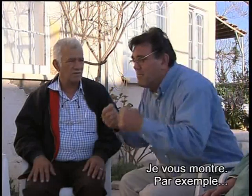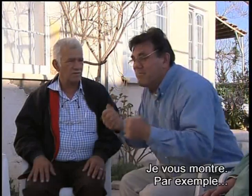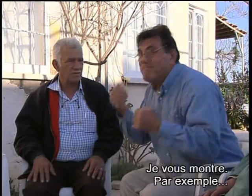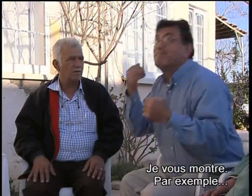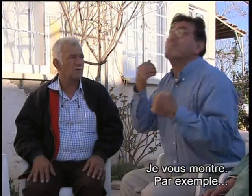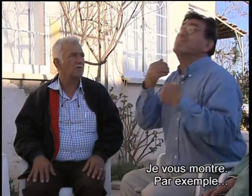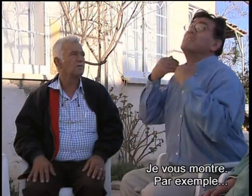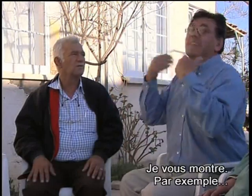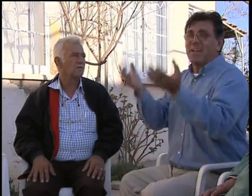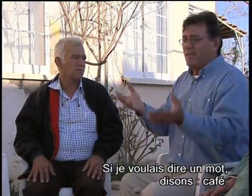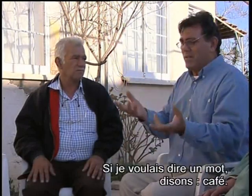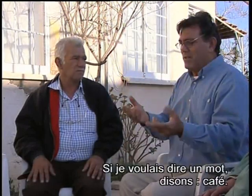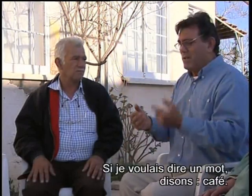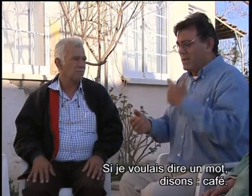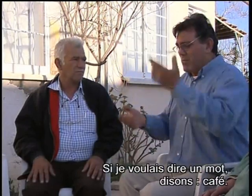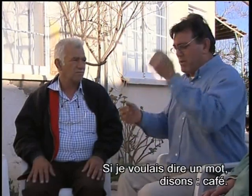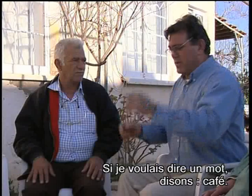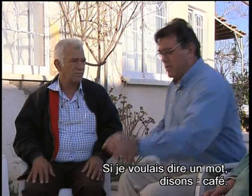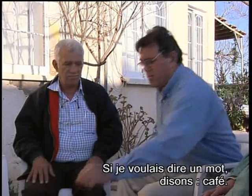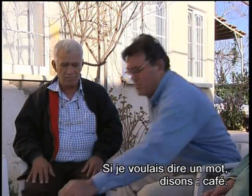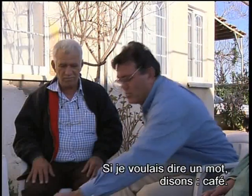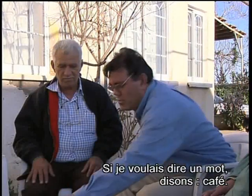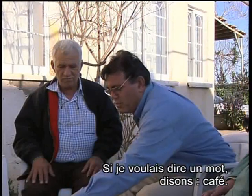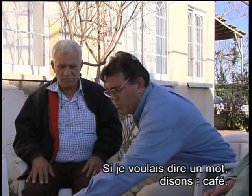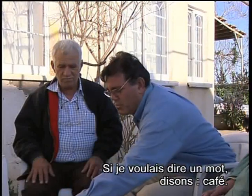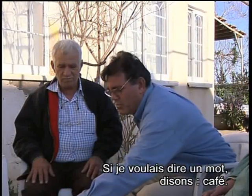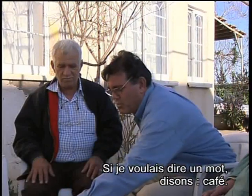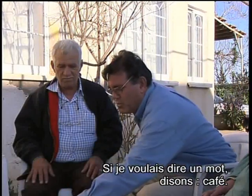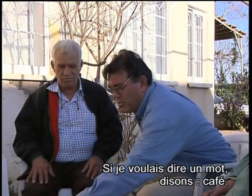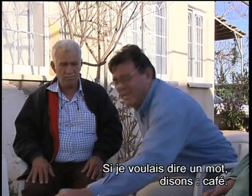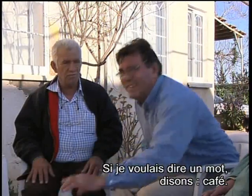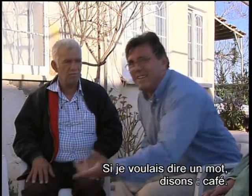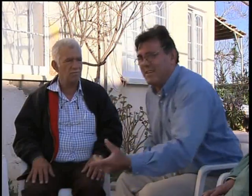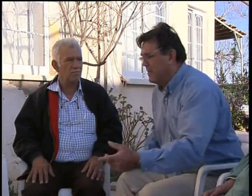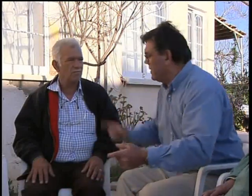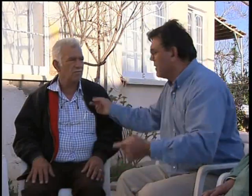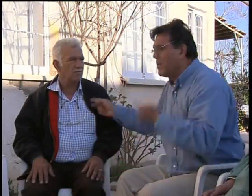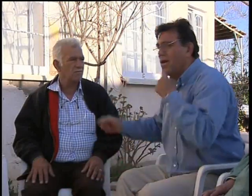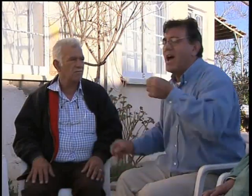Je vous montre, par exemple, si je voulais dire un mot, disons, café.